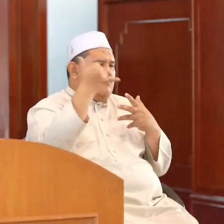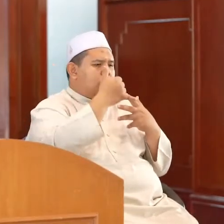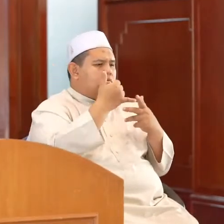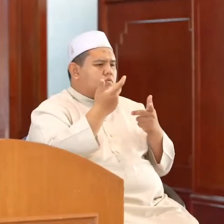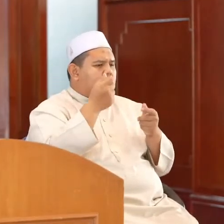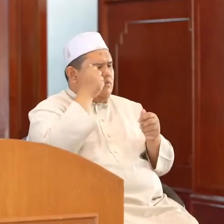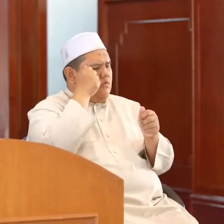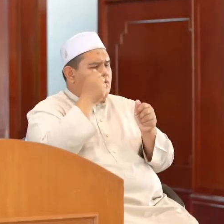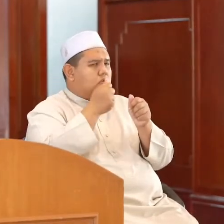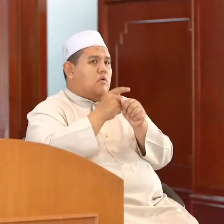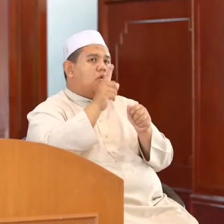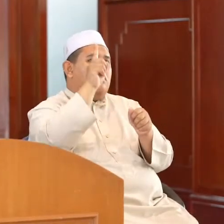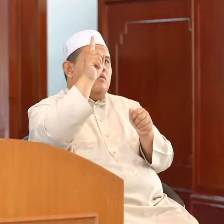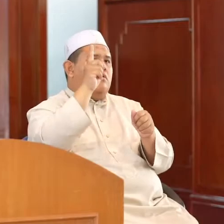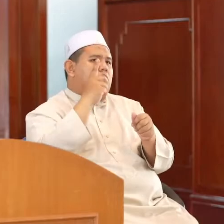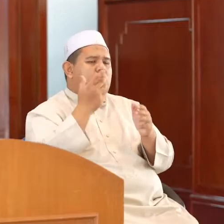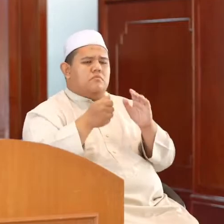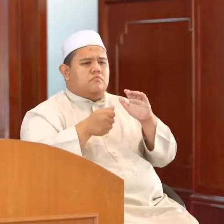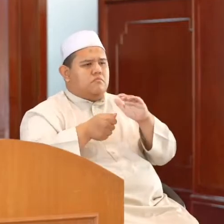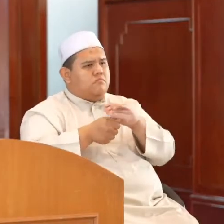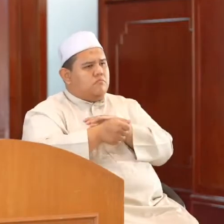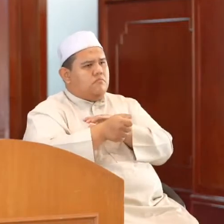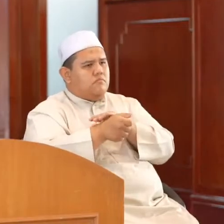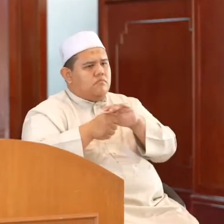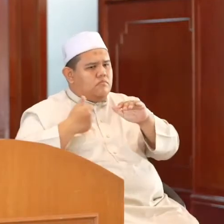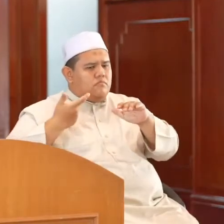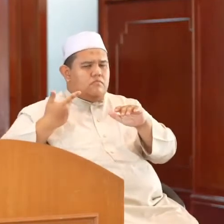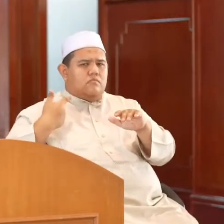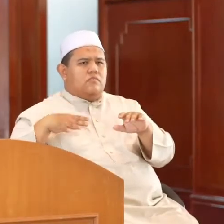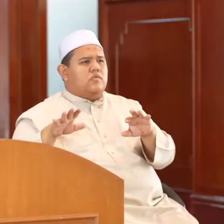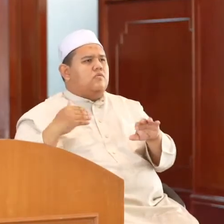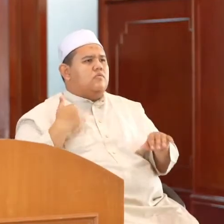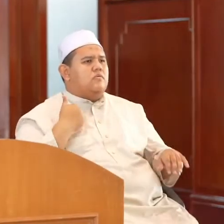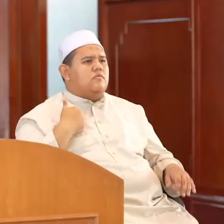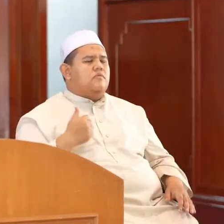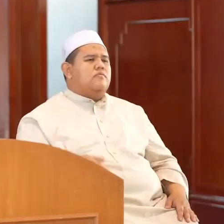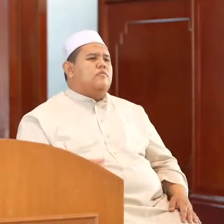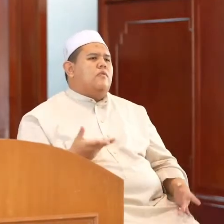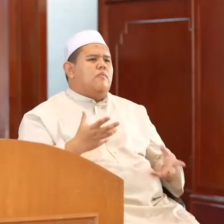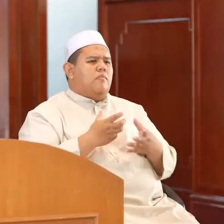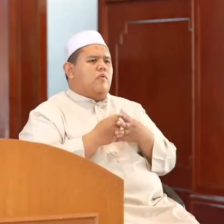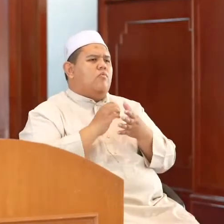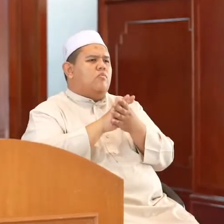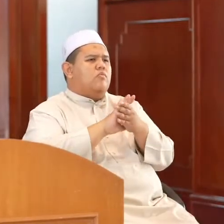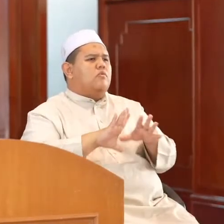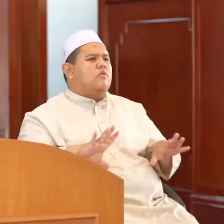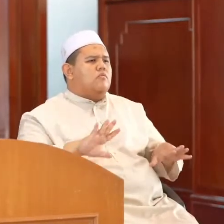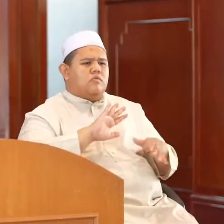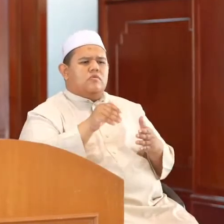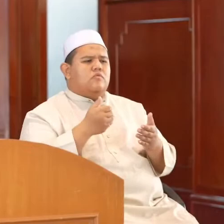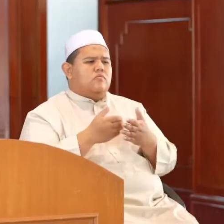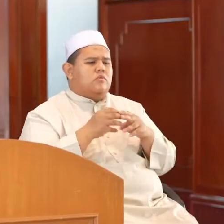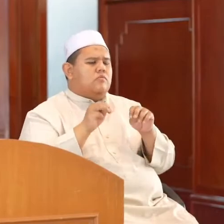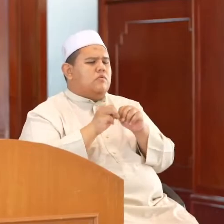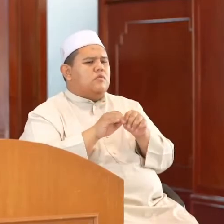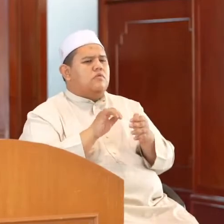ni. Hak lari memang larilah. Nak ibadat, nak sembahyang, nak selamat, nak semua kadang macam